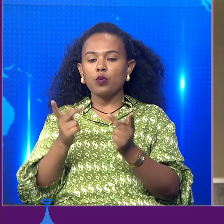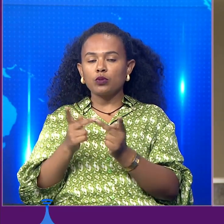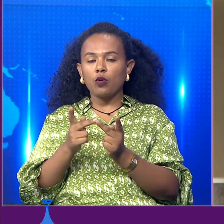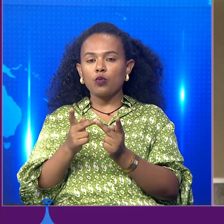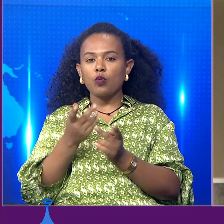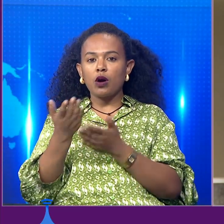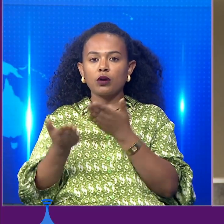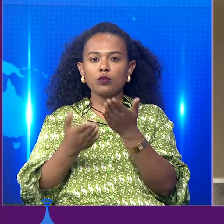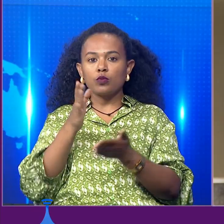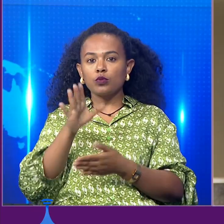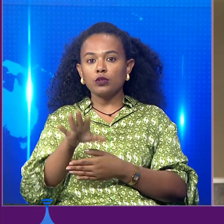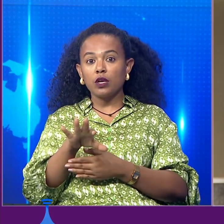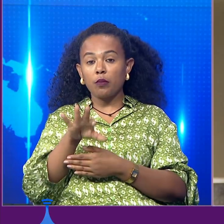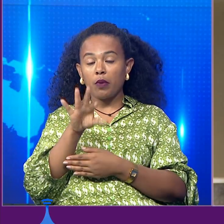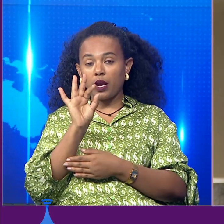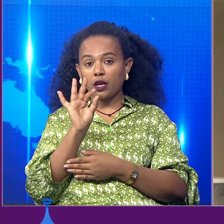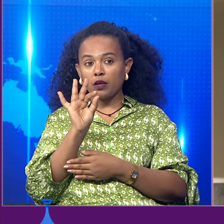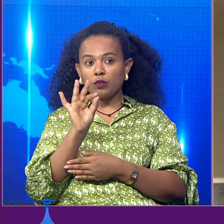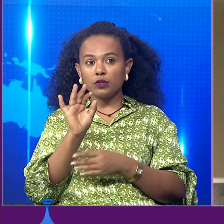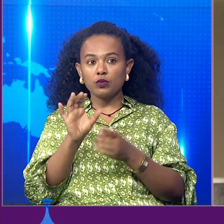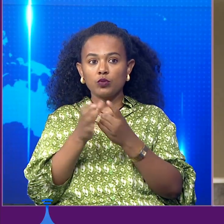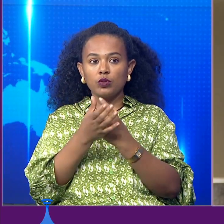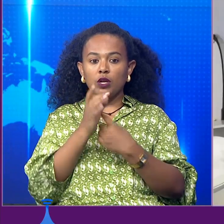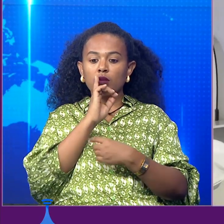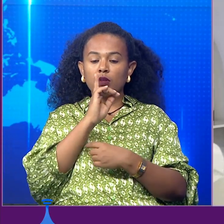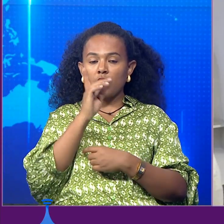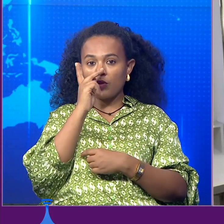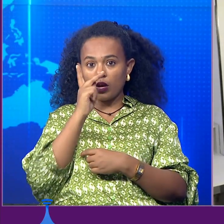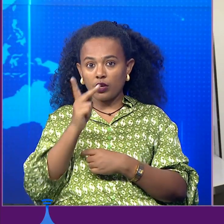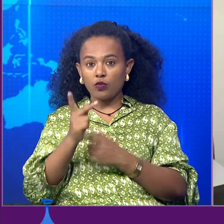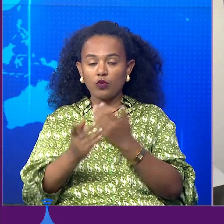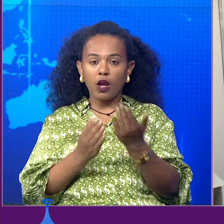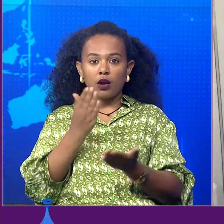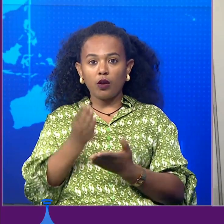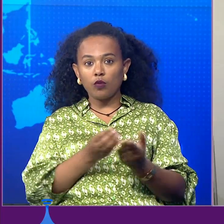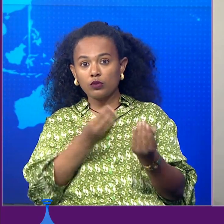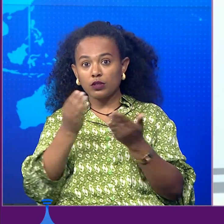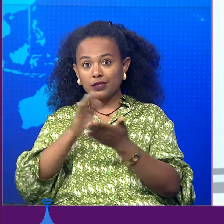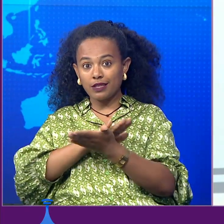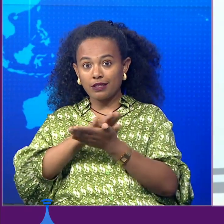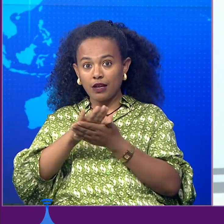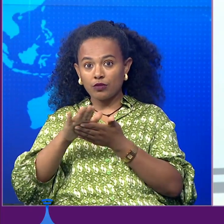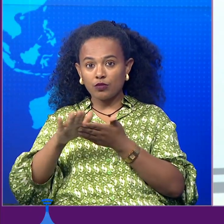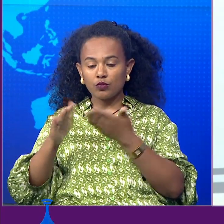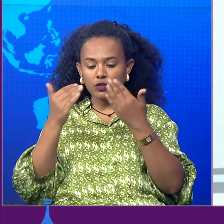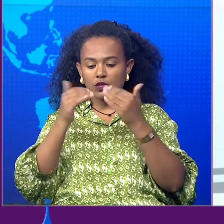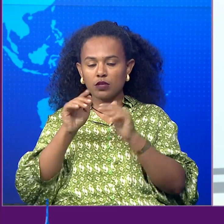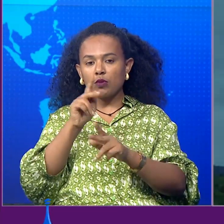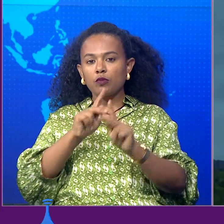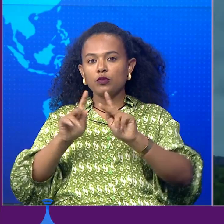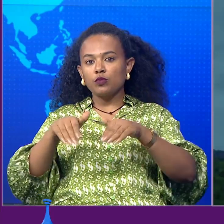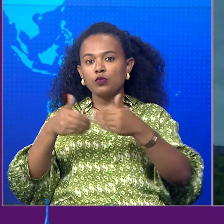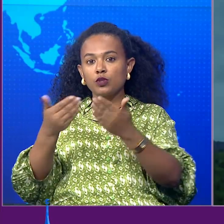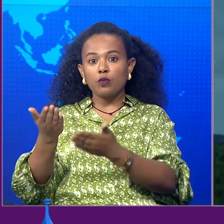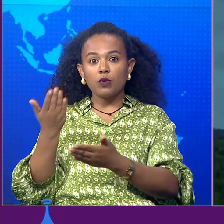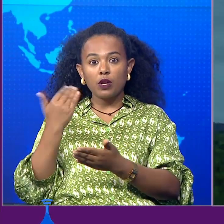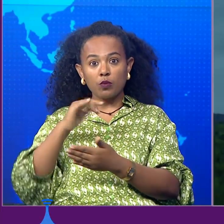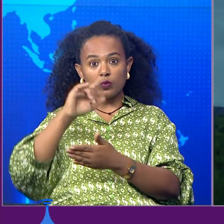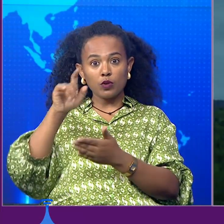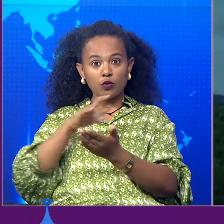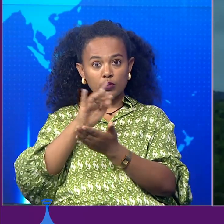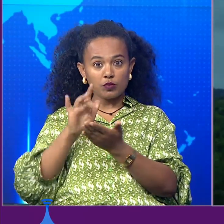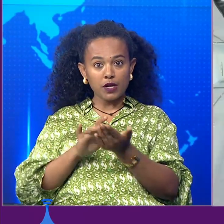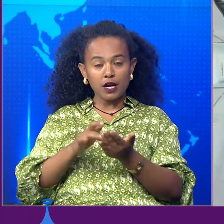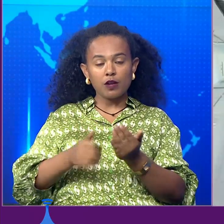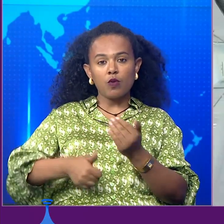አገልግሎት የሚያገኝበትን ሁኔታ ነው ያየ ነው። የአገልግሎት አሰጣጥ ጥራት ውስንነት በህብረተሰቡ ሲቀርቡ ከነበሩ ጥያቄዎች መካከል